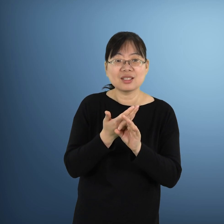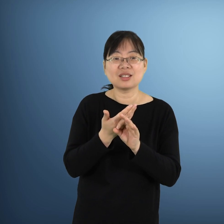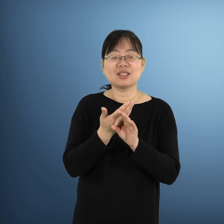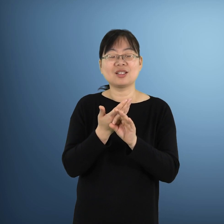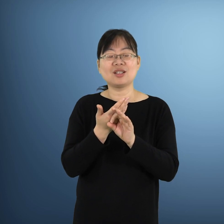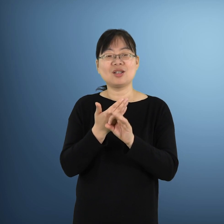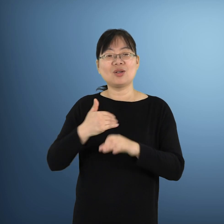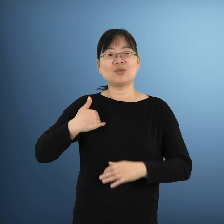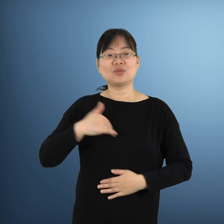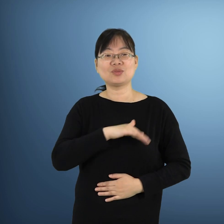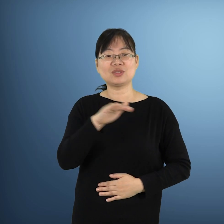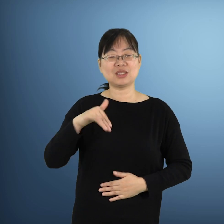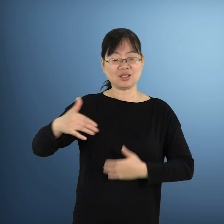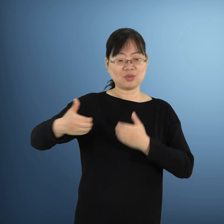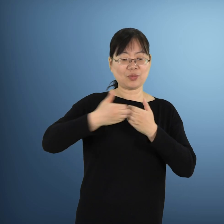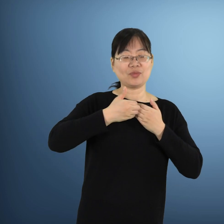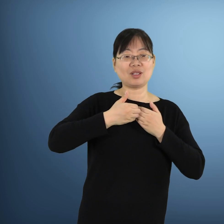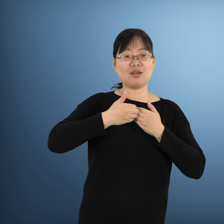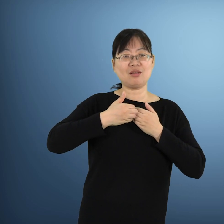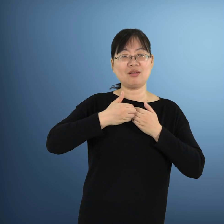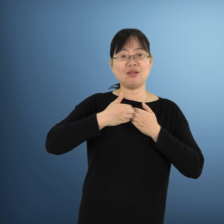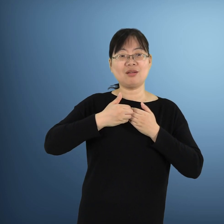우리는 여지없이 공격